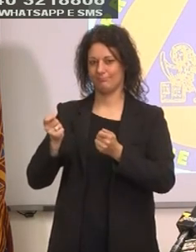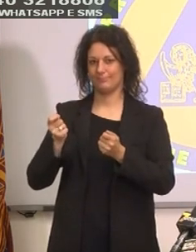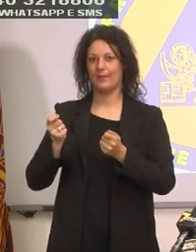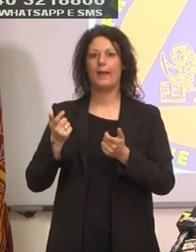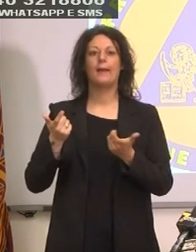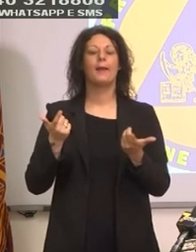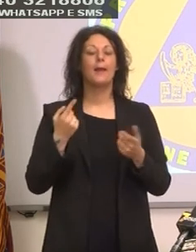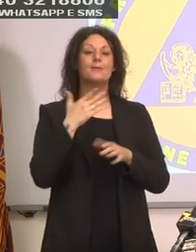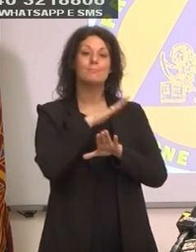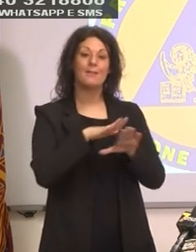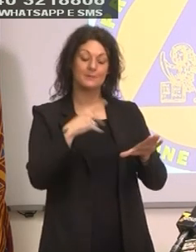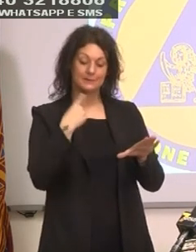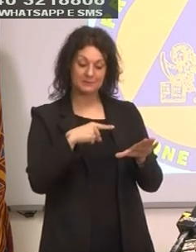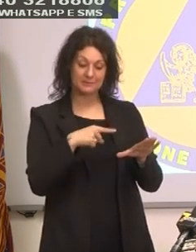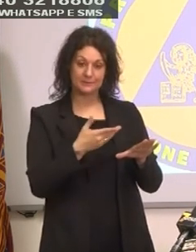in qualche modo